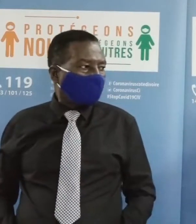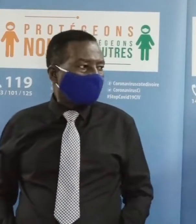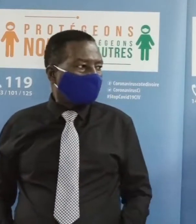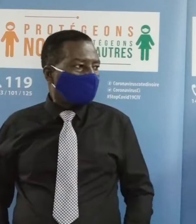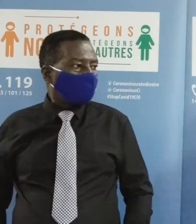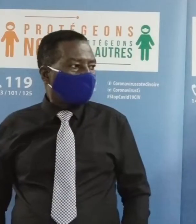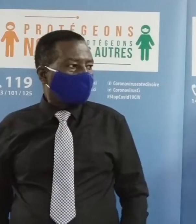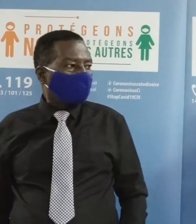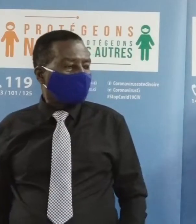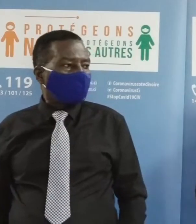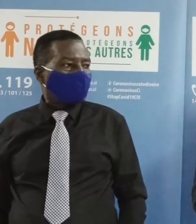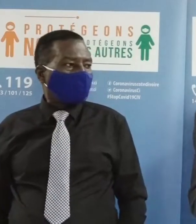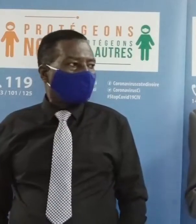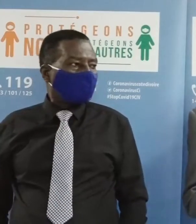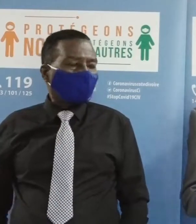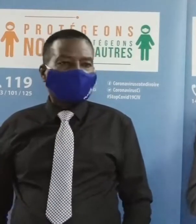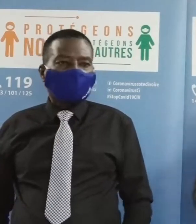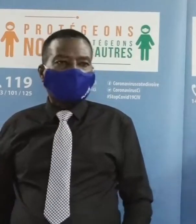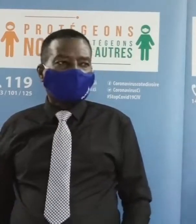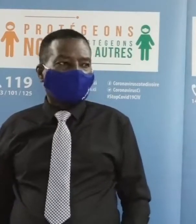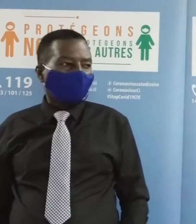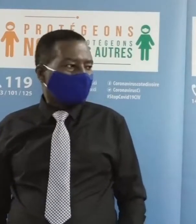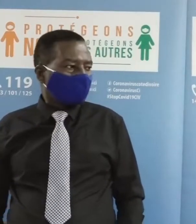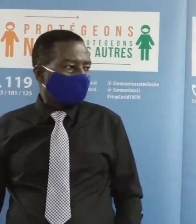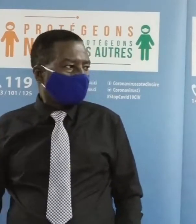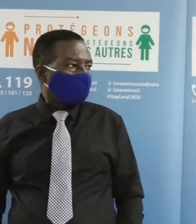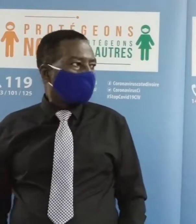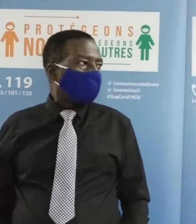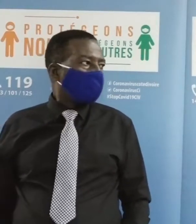vous a été posée vous avez la parole